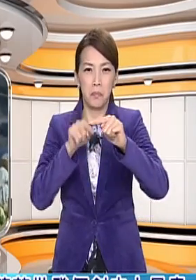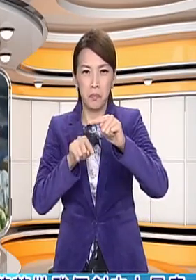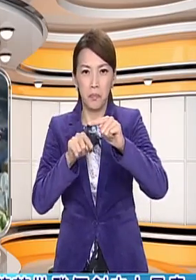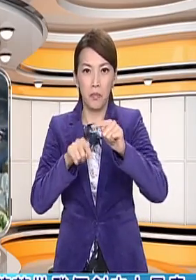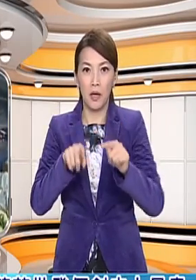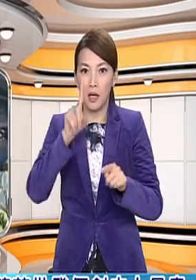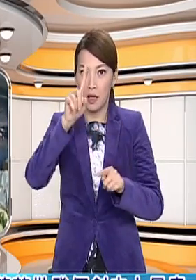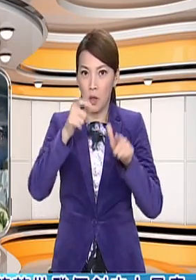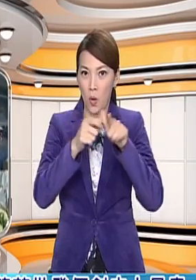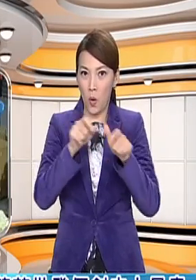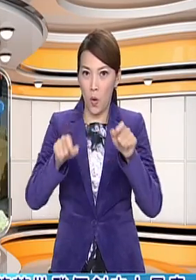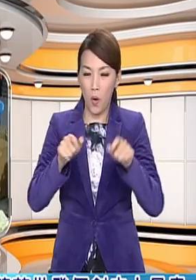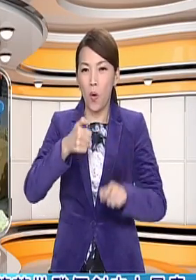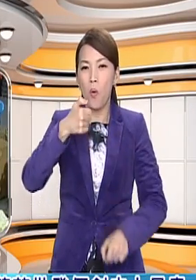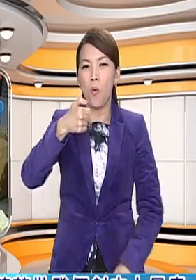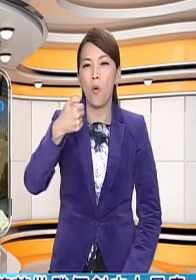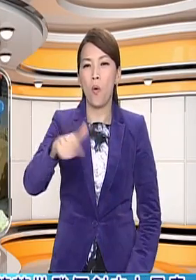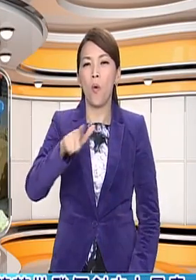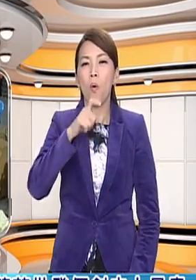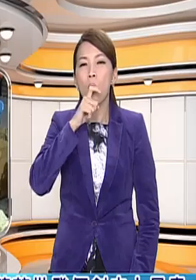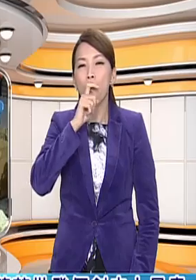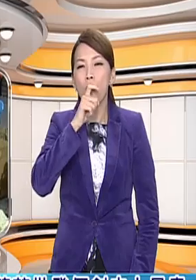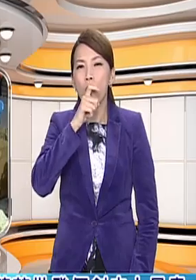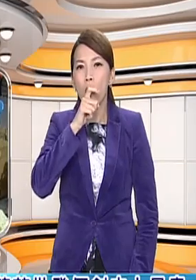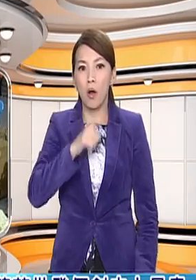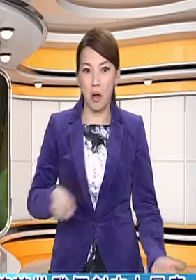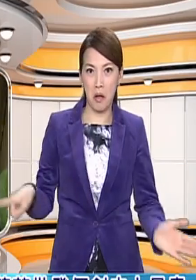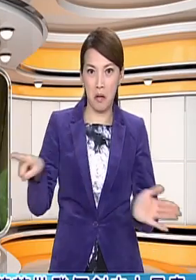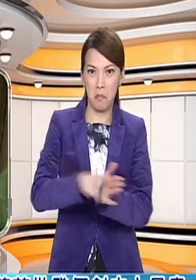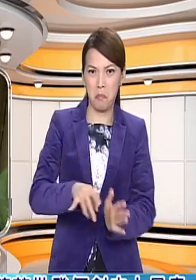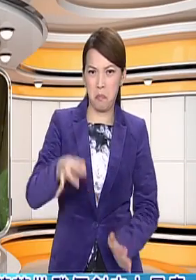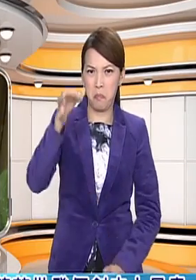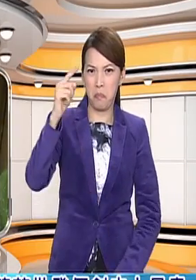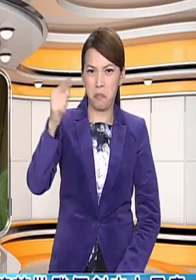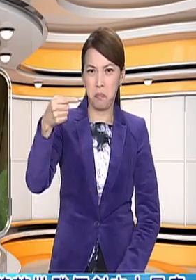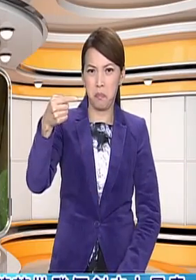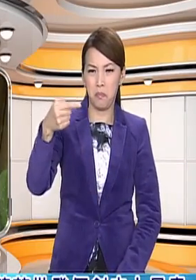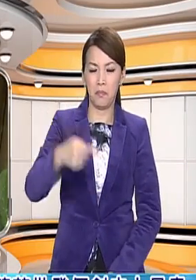了56.1元，创下史上最贵纪录。